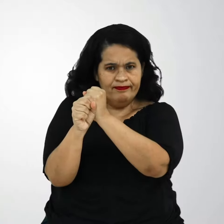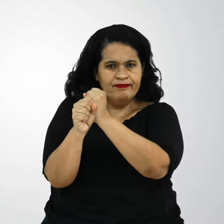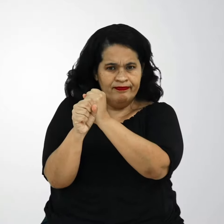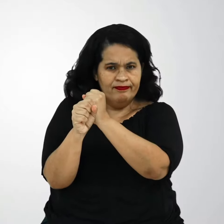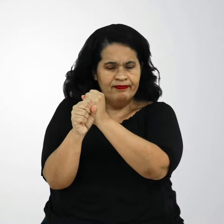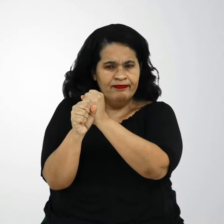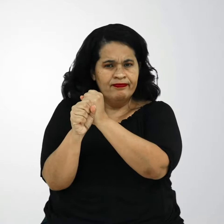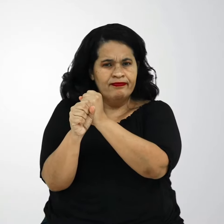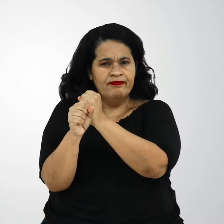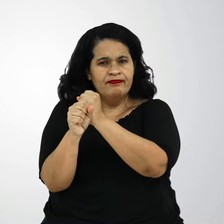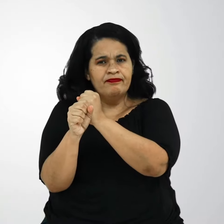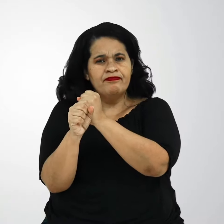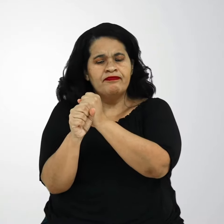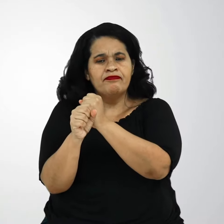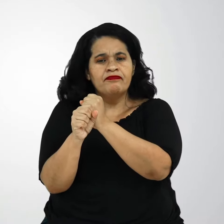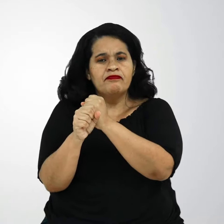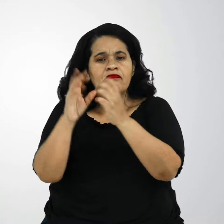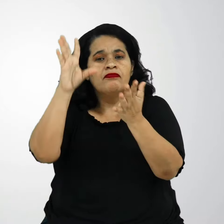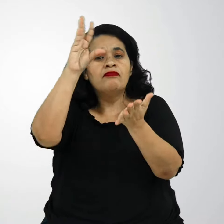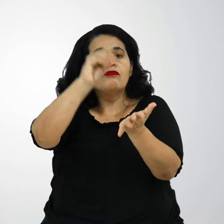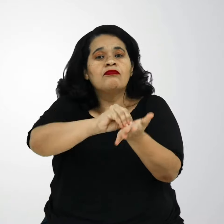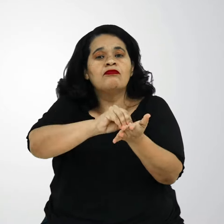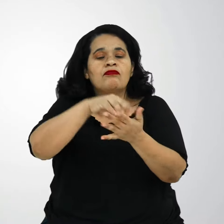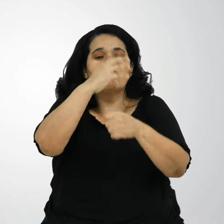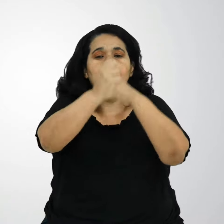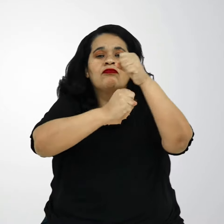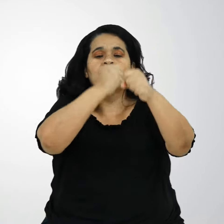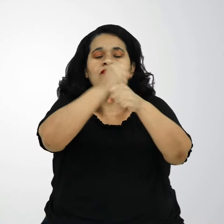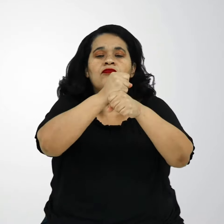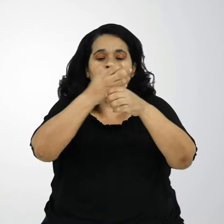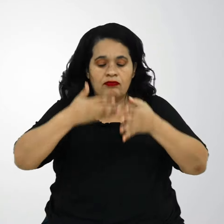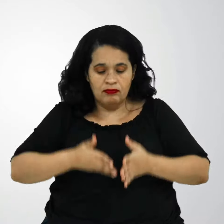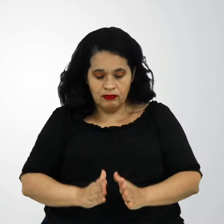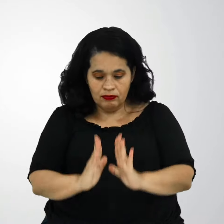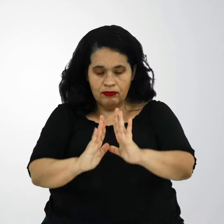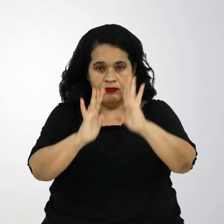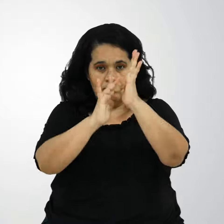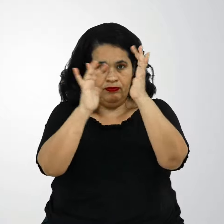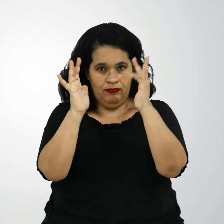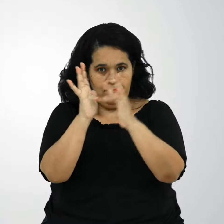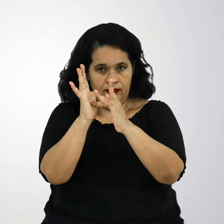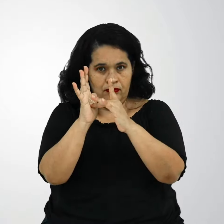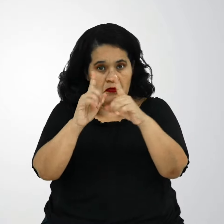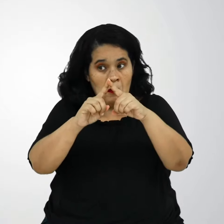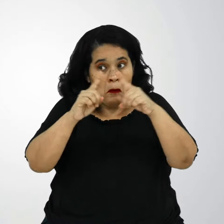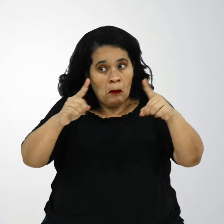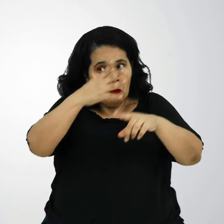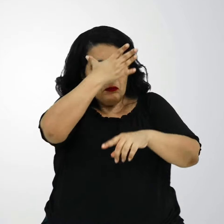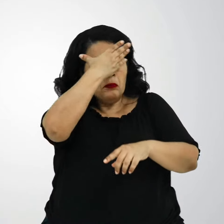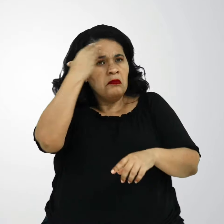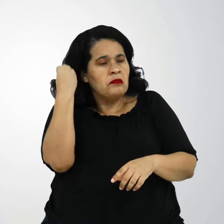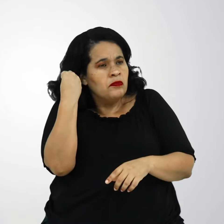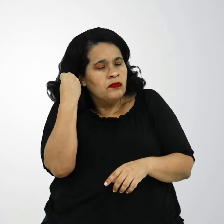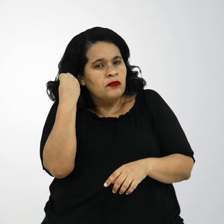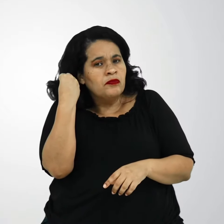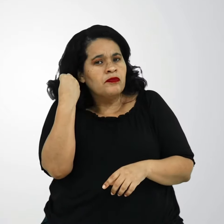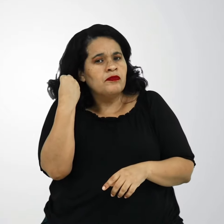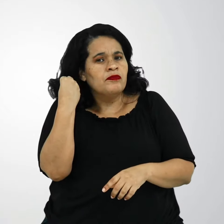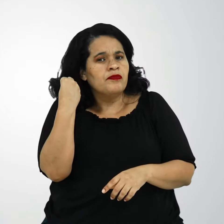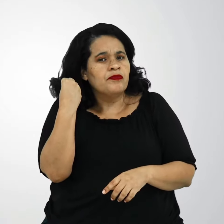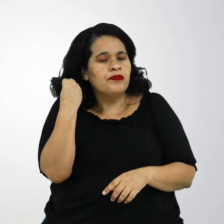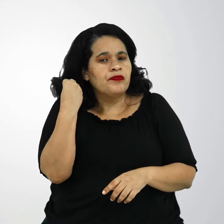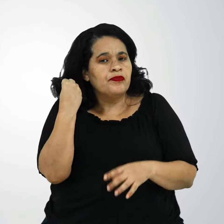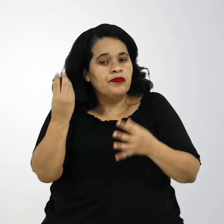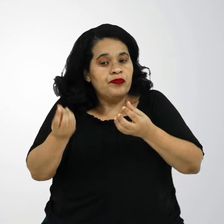Tibério, e aí ele estabeleceu um ano lá para ser o ano do nascimento de Jesus, só que ele esqueceu de considerar